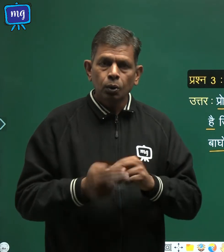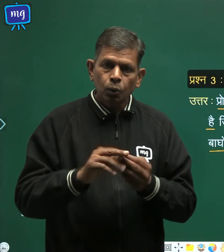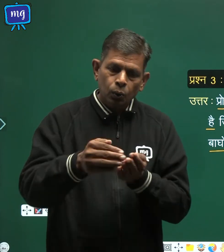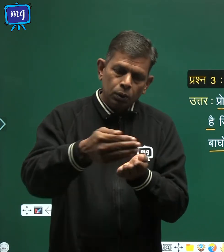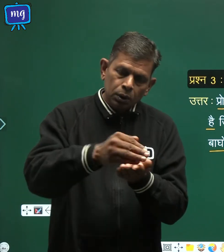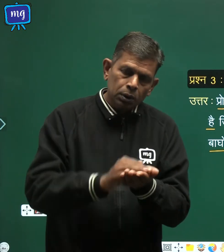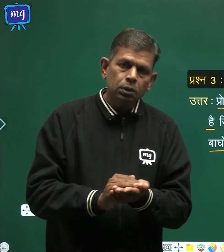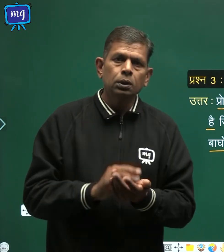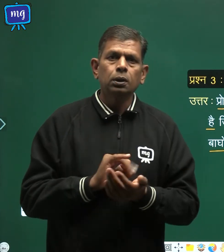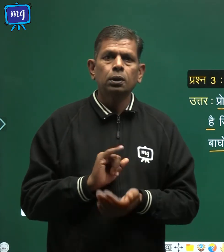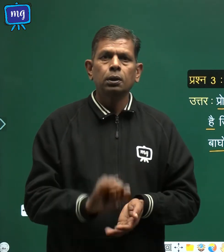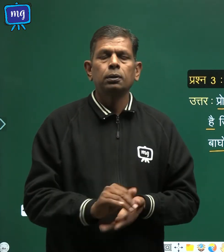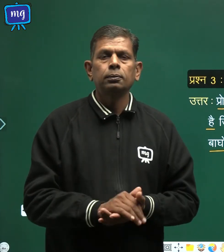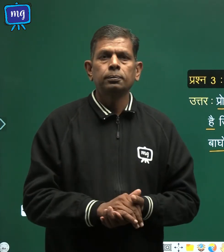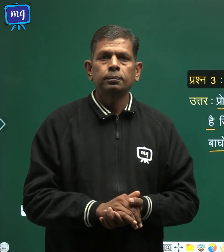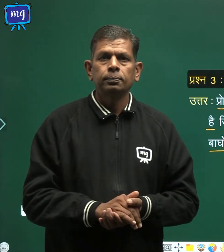संरक्षित करना है।